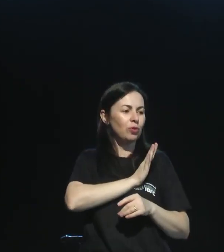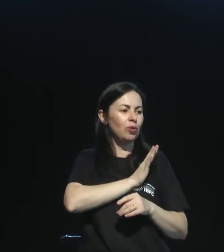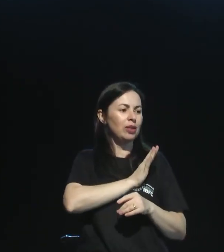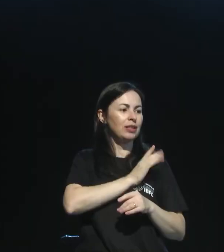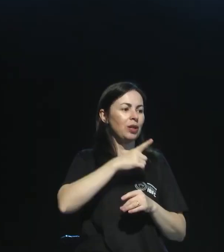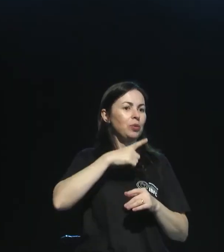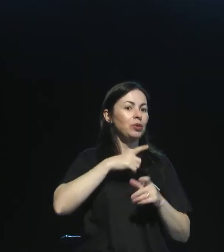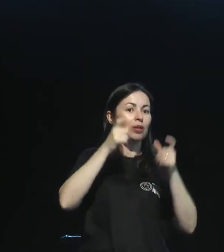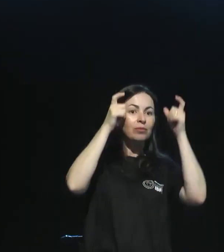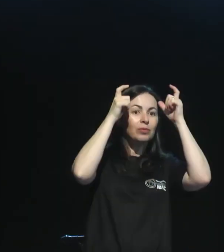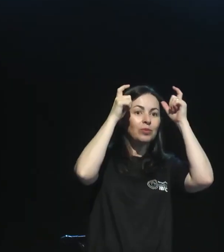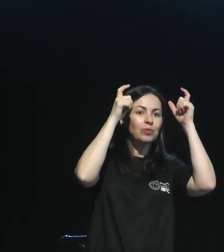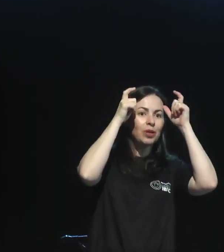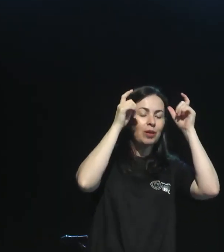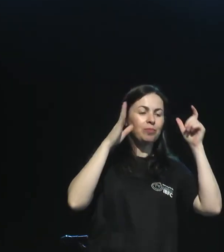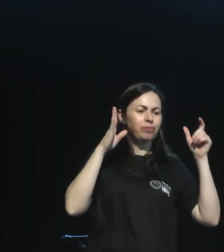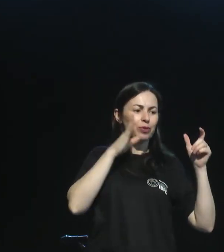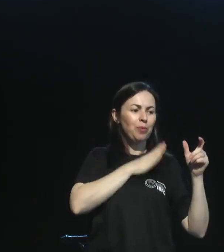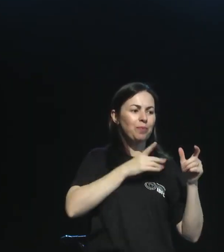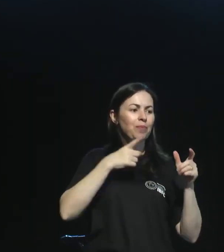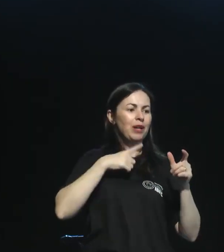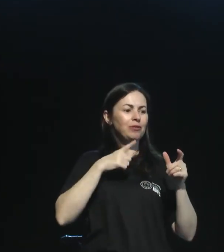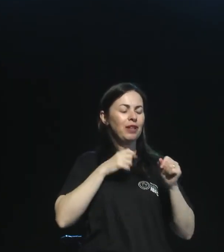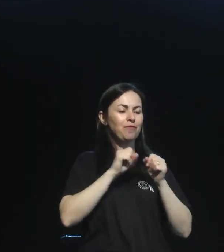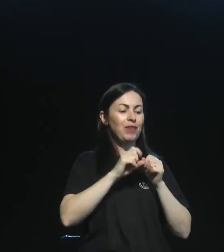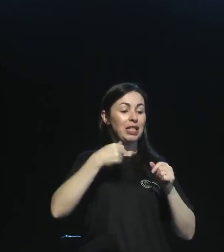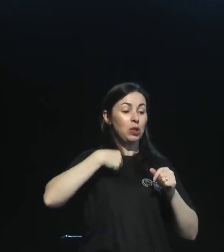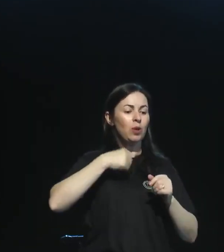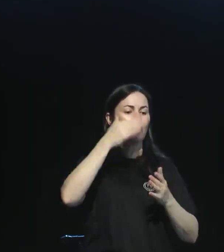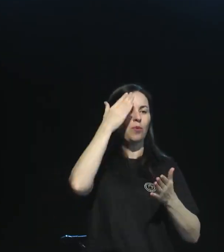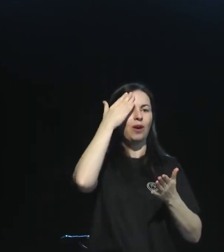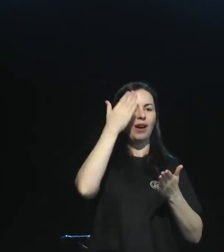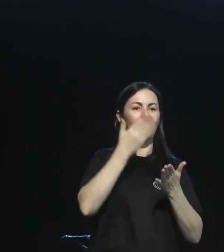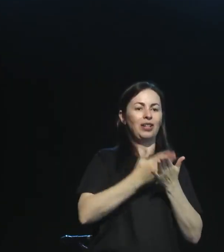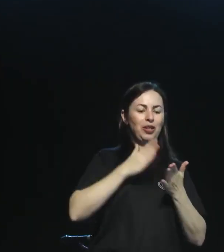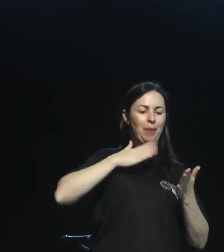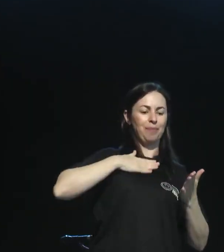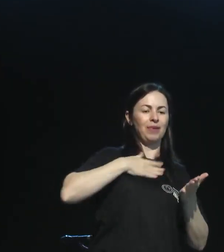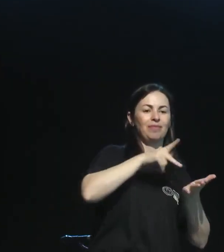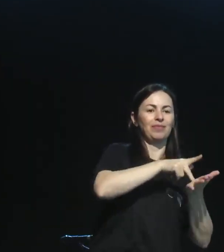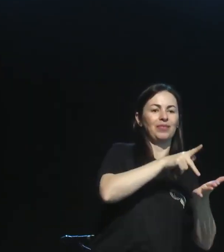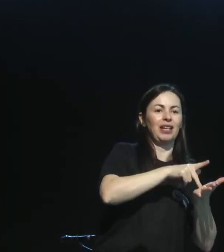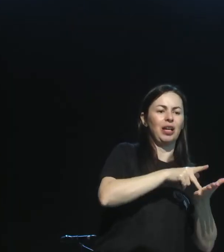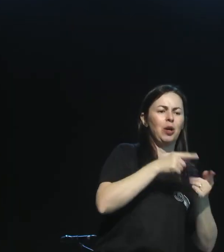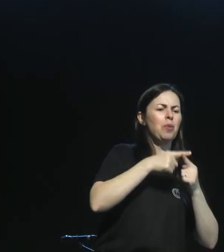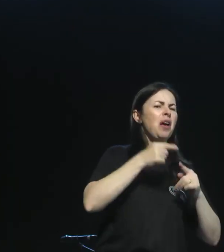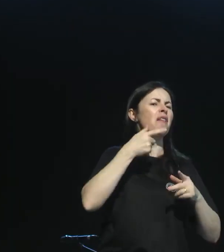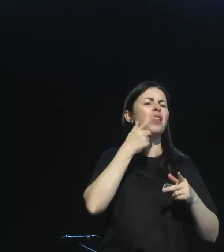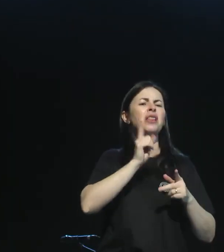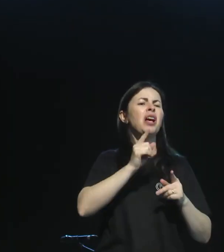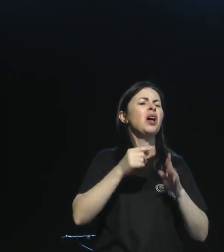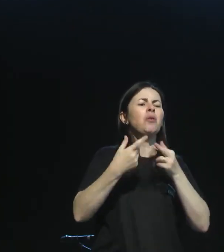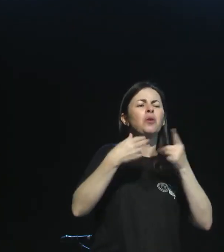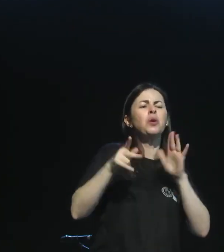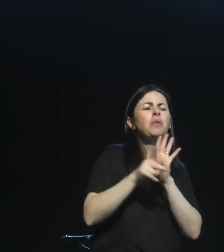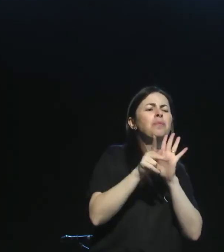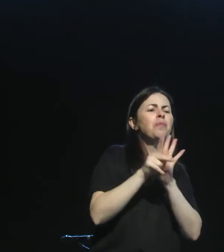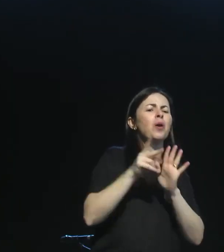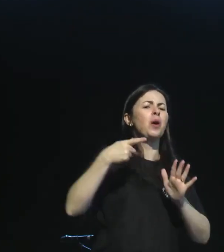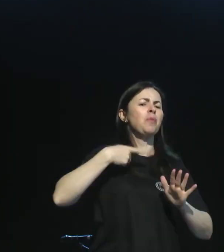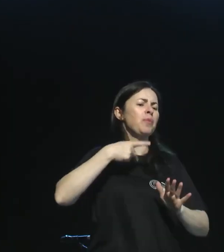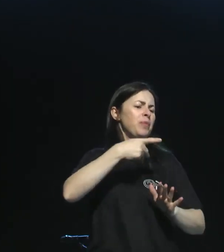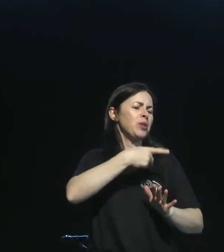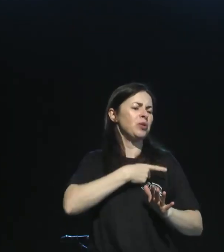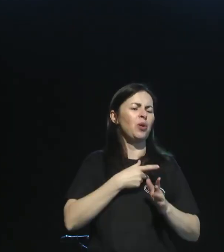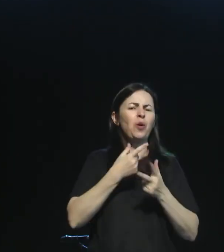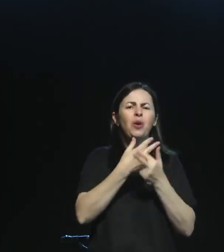da sua alma está lhe relativizando, dizendo que isso é coisa de pastor, isso é coisa de antiquado, isso é